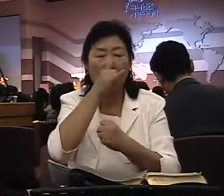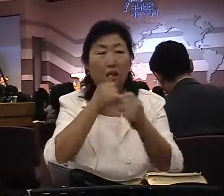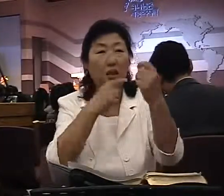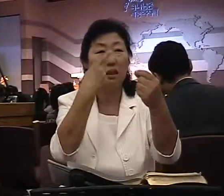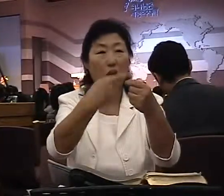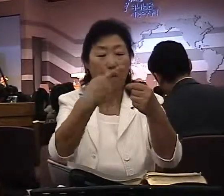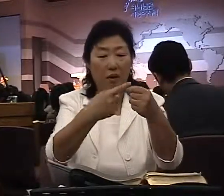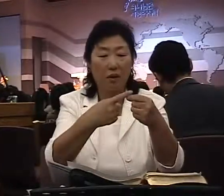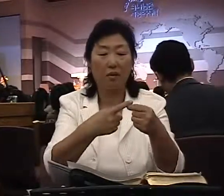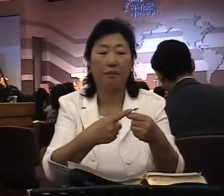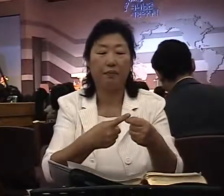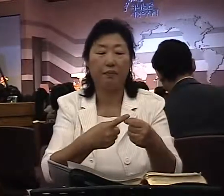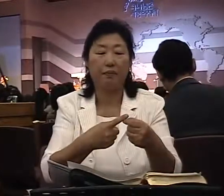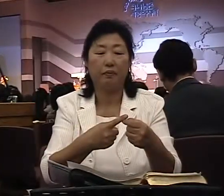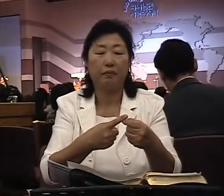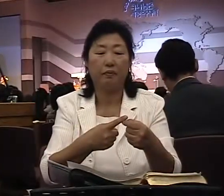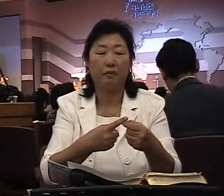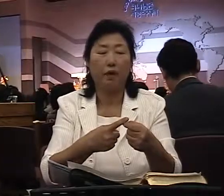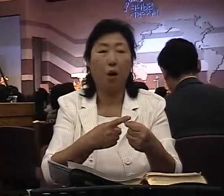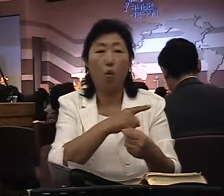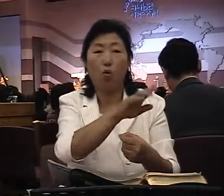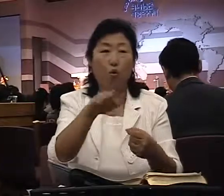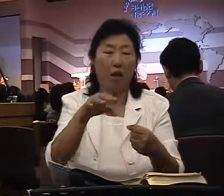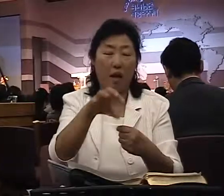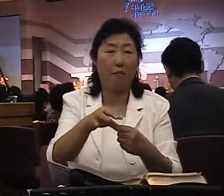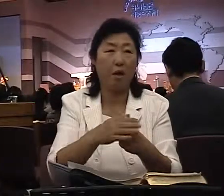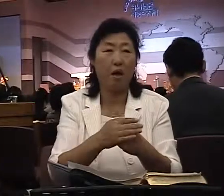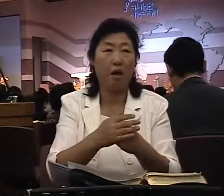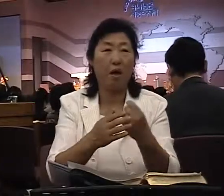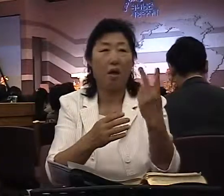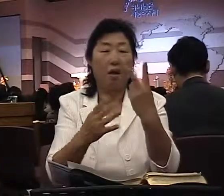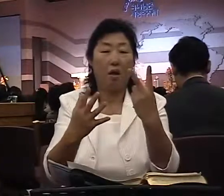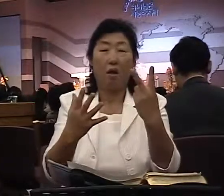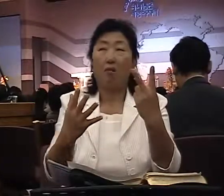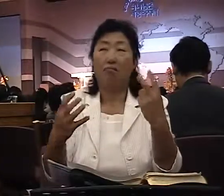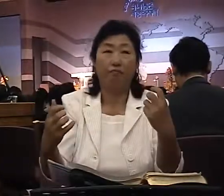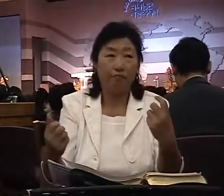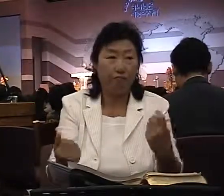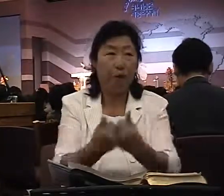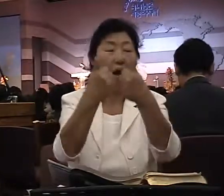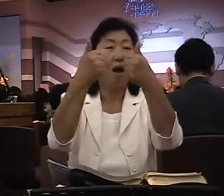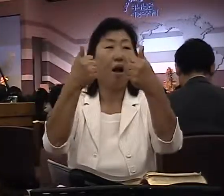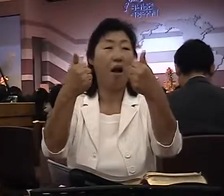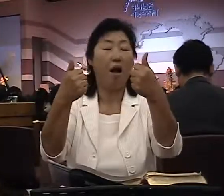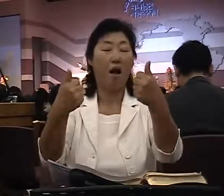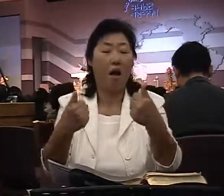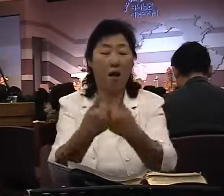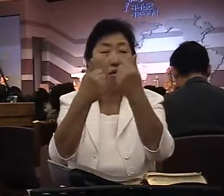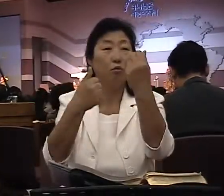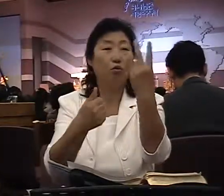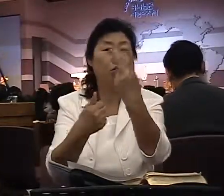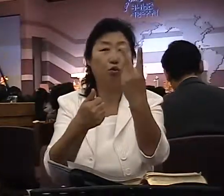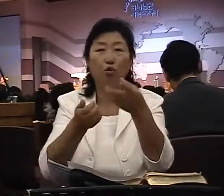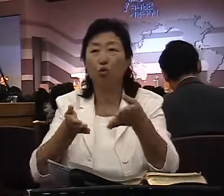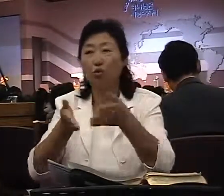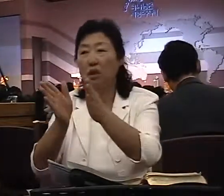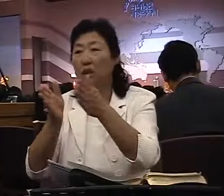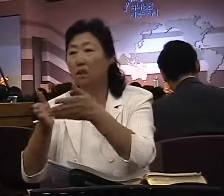앞에 충돌되는 두 길이 있기 때문입니다. 우리 앞에 충돌되는 두 길이 있어요. 성경에 보면은 이제 믿는 자들,